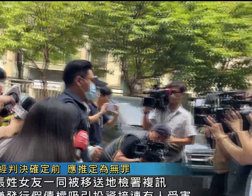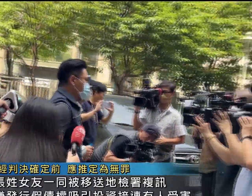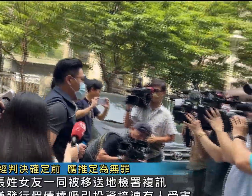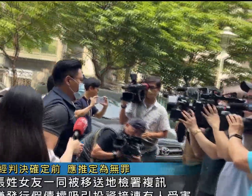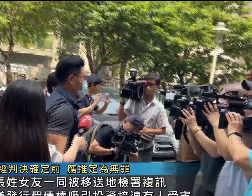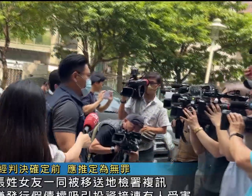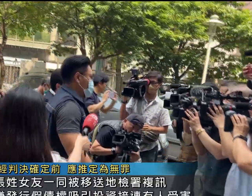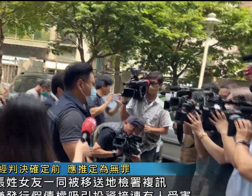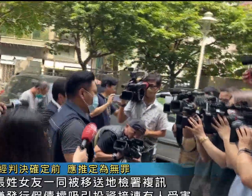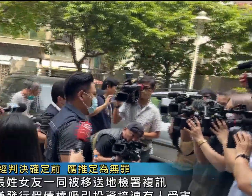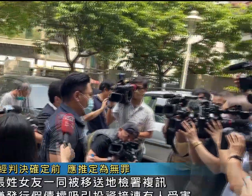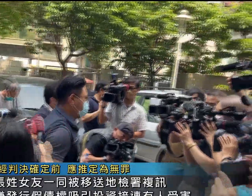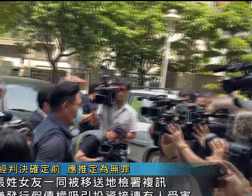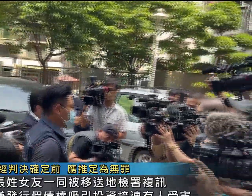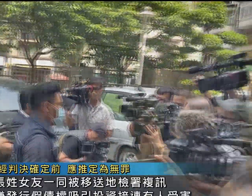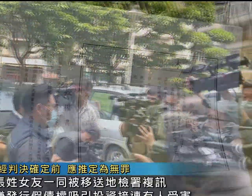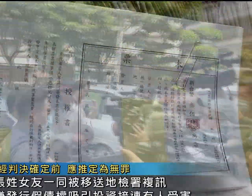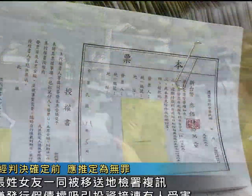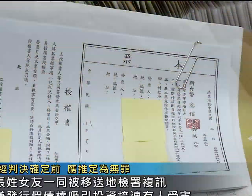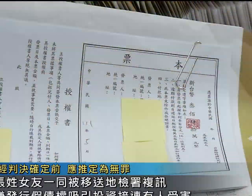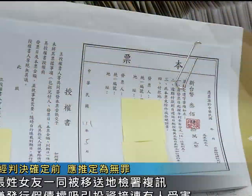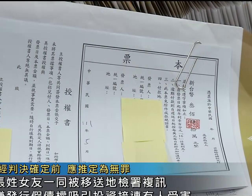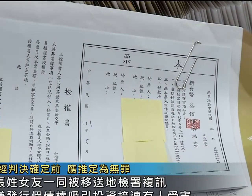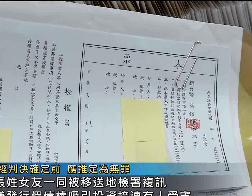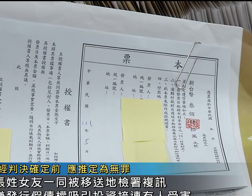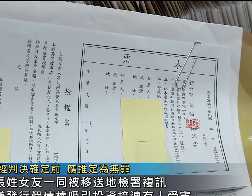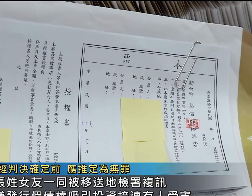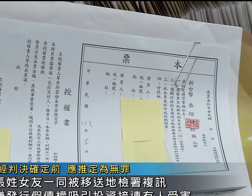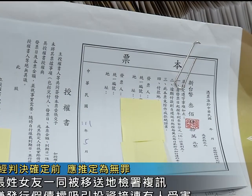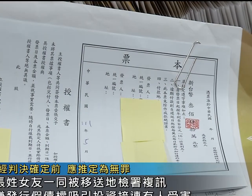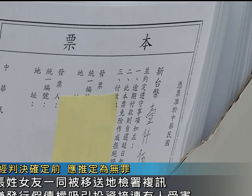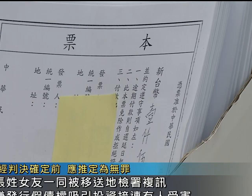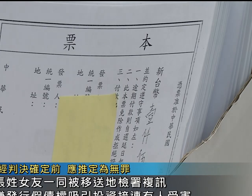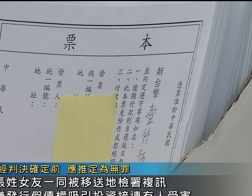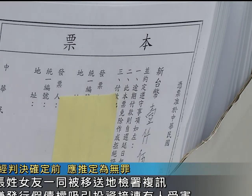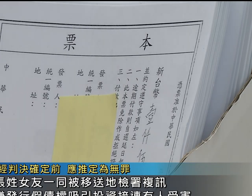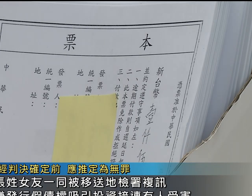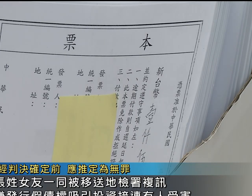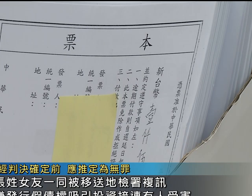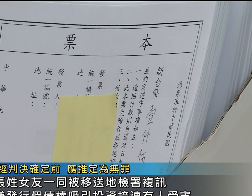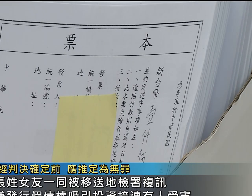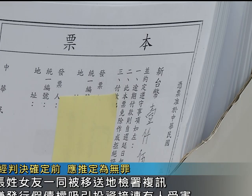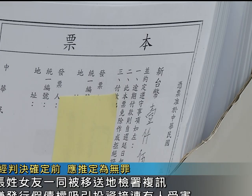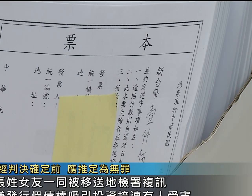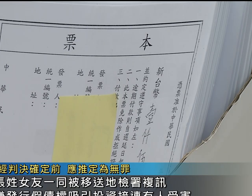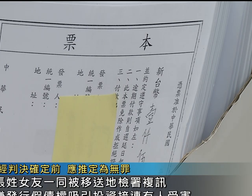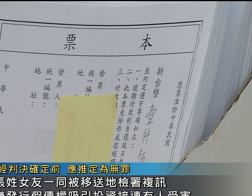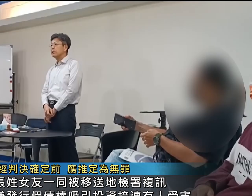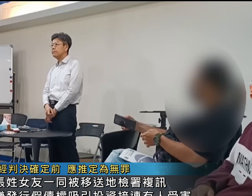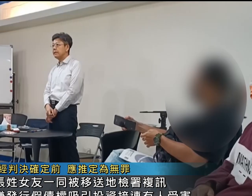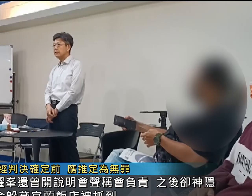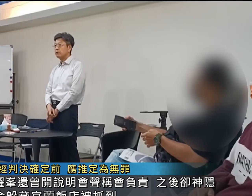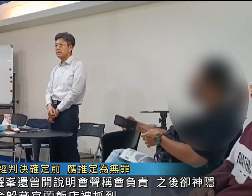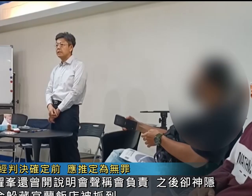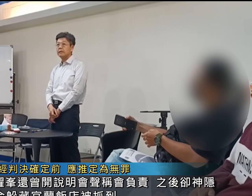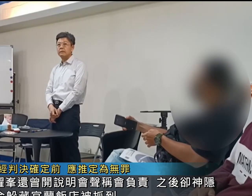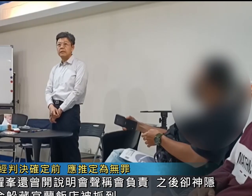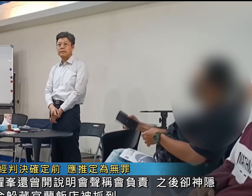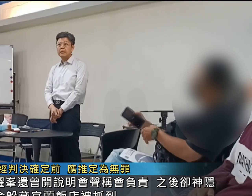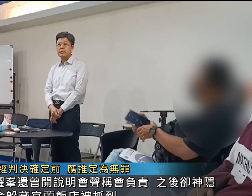同被移送地检署复讯，涉嫌发行假债权吸引投资，接连有人受害。曾耀峰还曾开说明会，